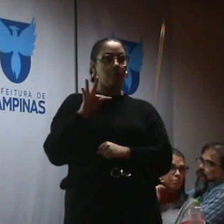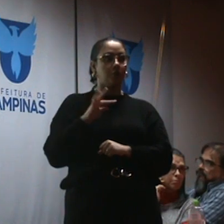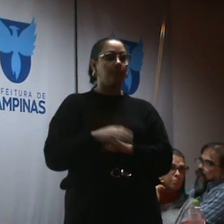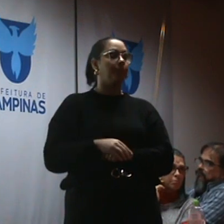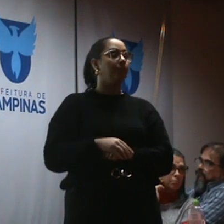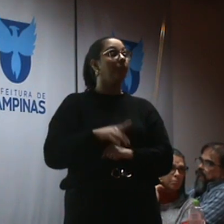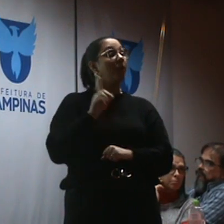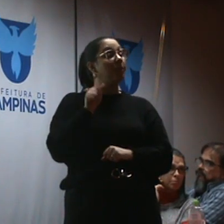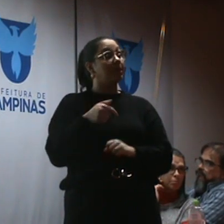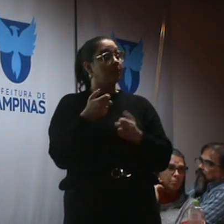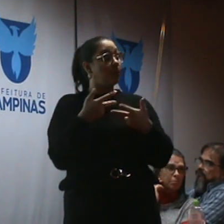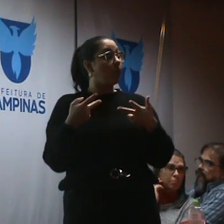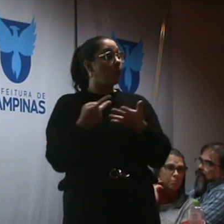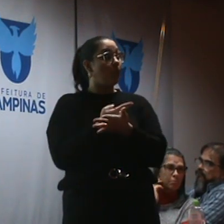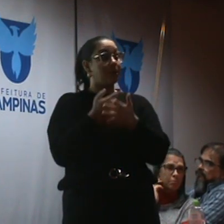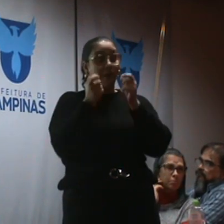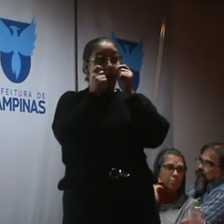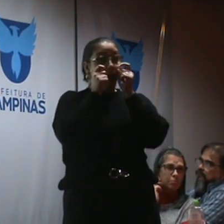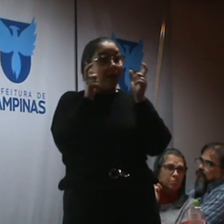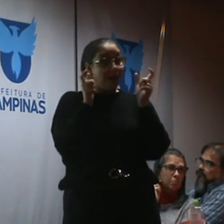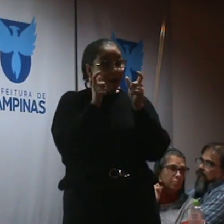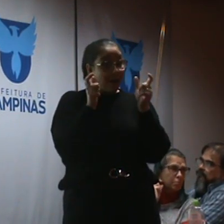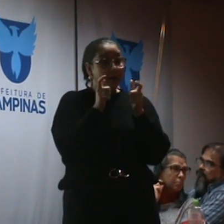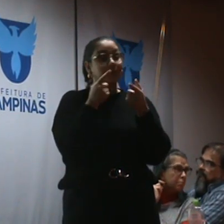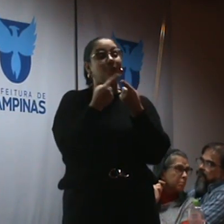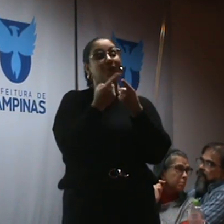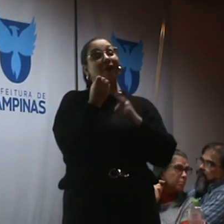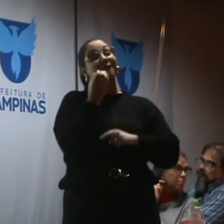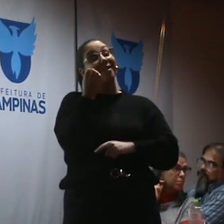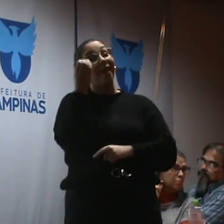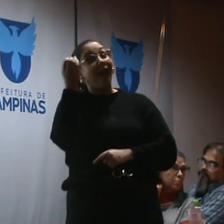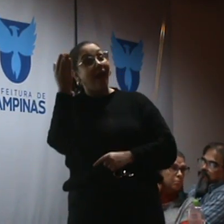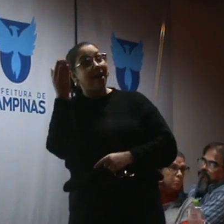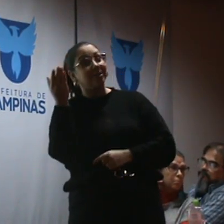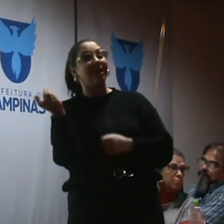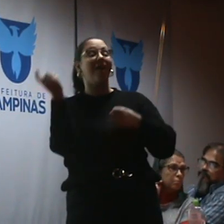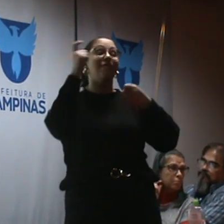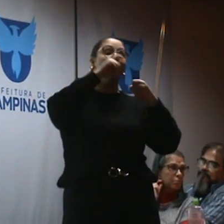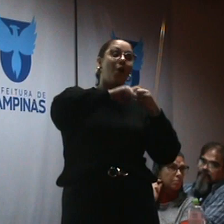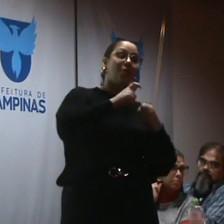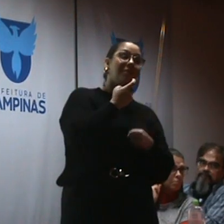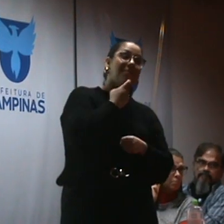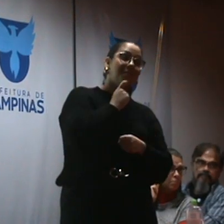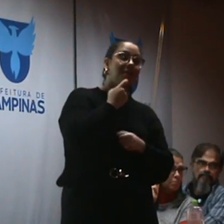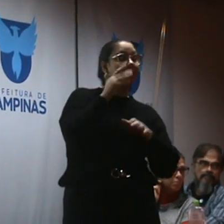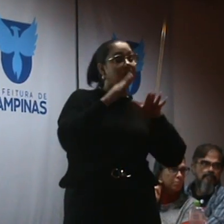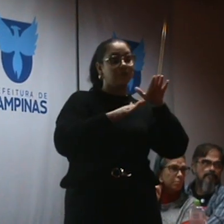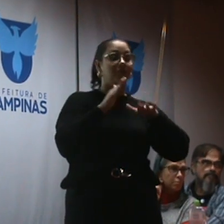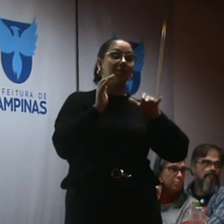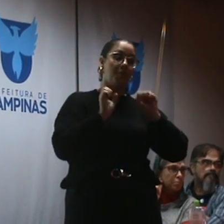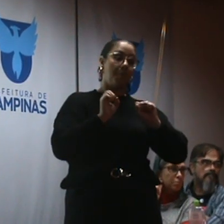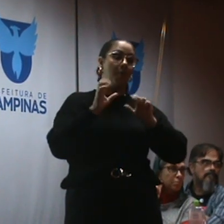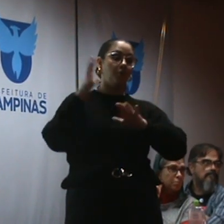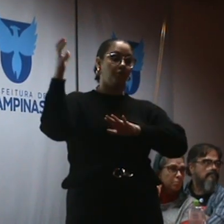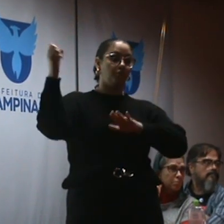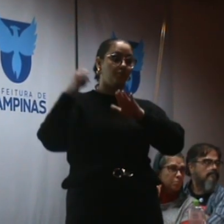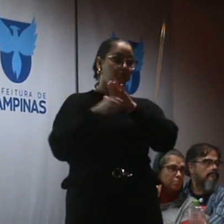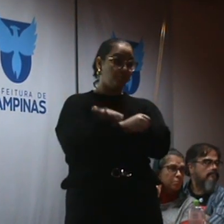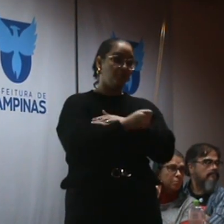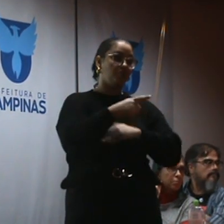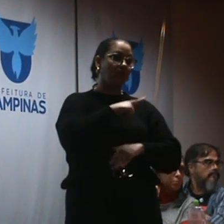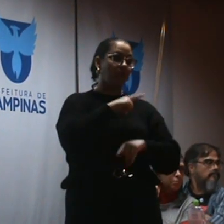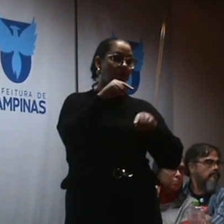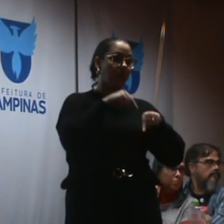alerta para as viagens que a gente faz e vem para depois para Campinas e acaba podendo estabelecer transmissão por